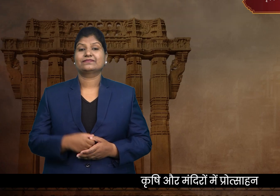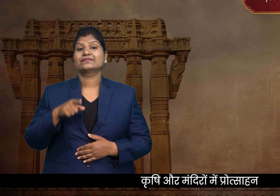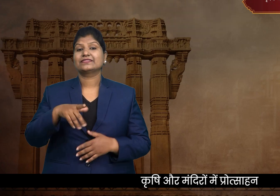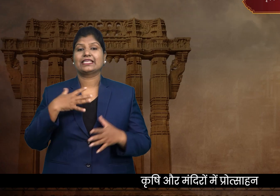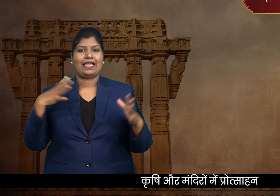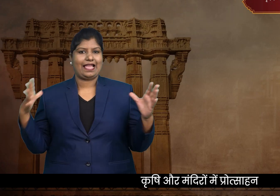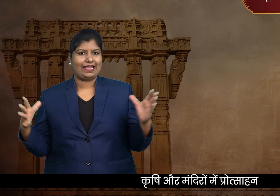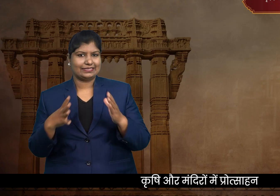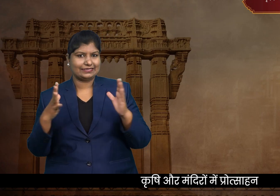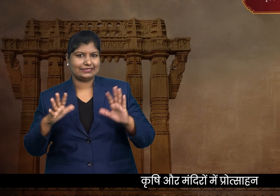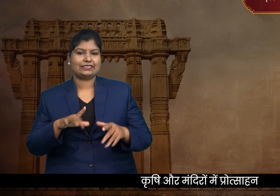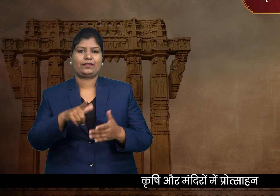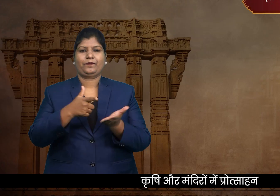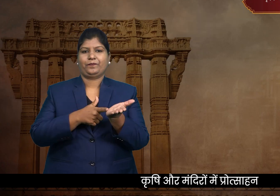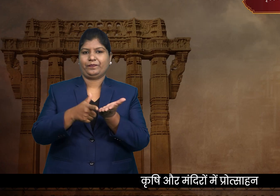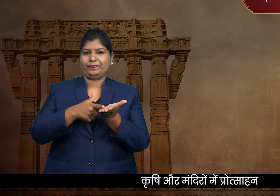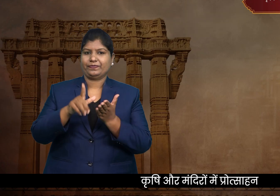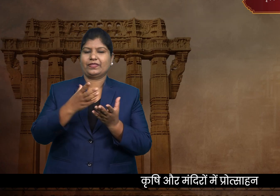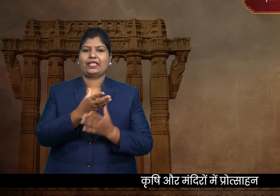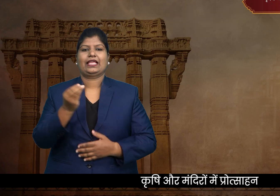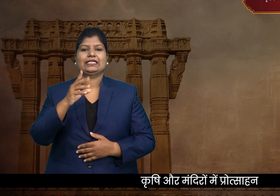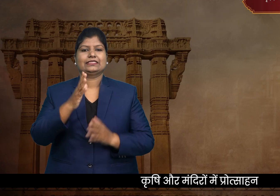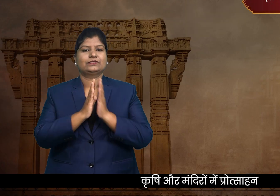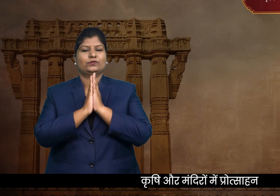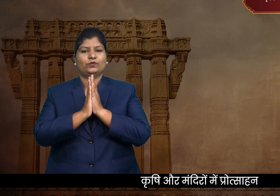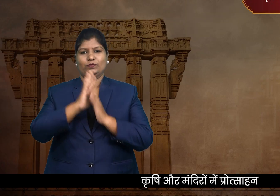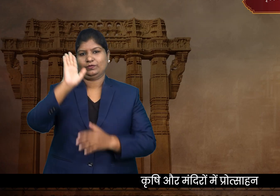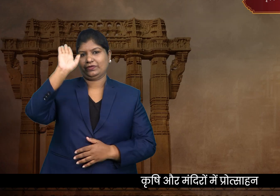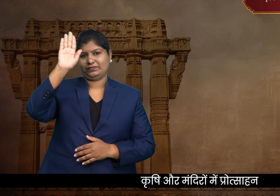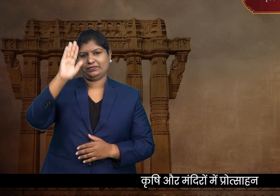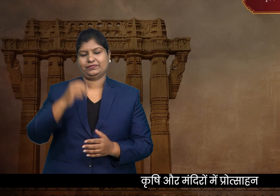कृषि और मंदिरों में प्रोत्साहन।